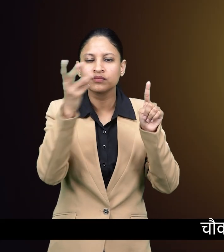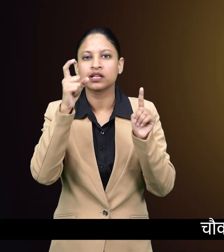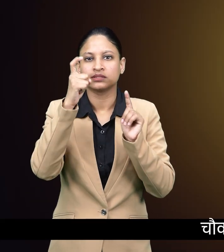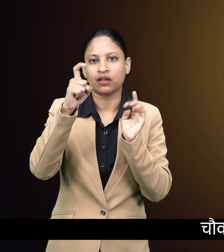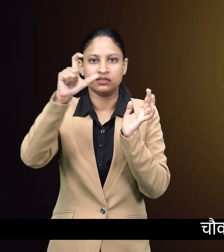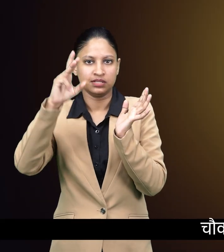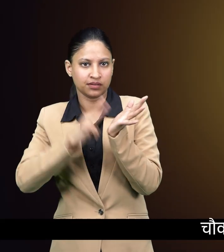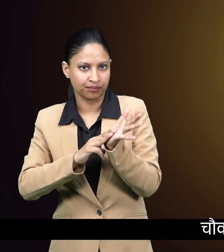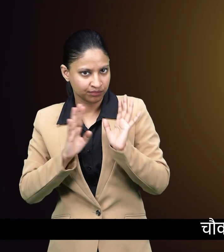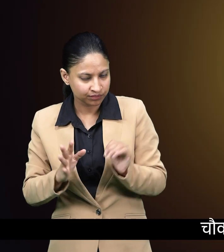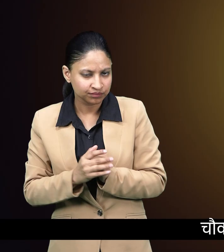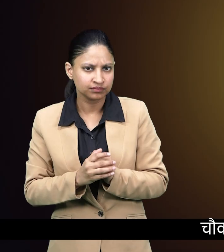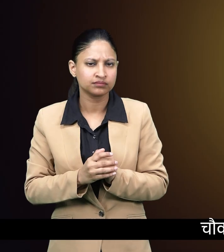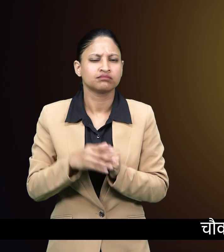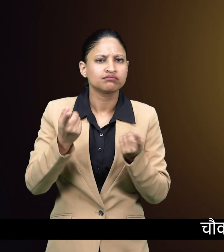7 सेंटीमीटर.